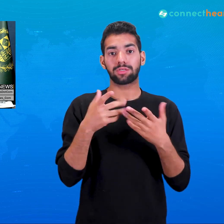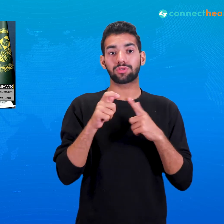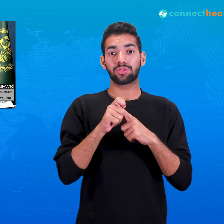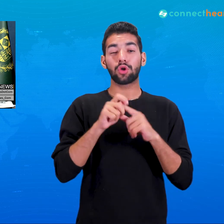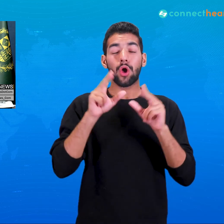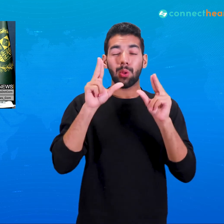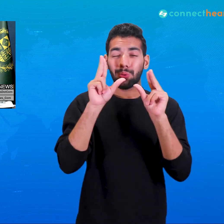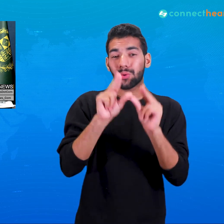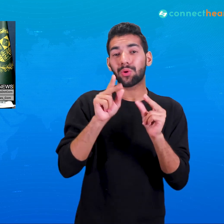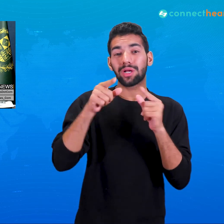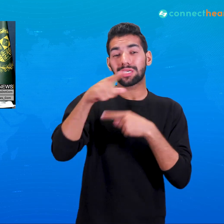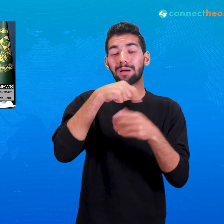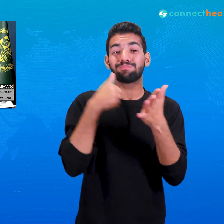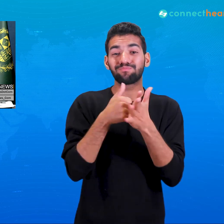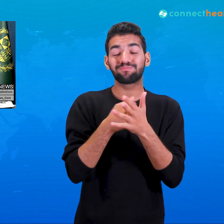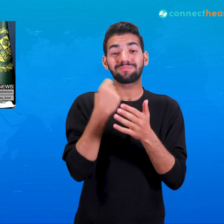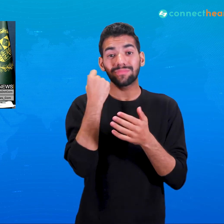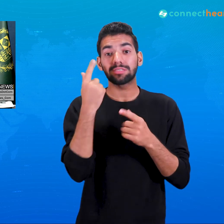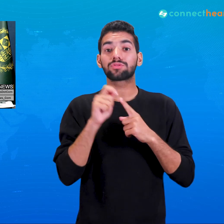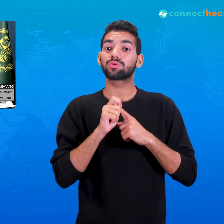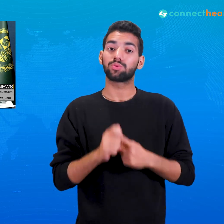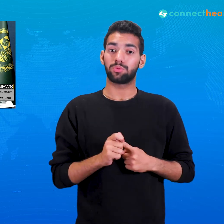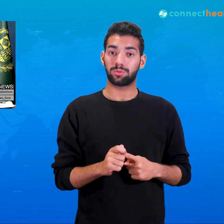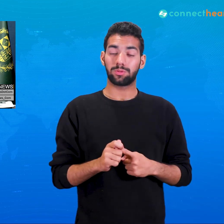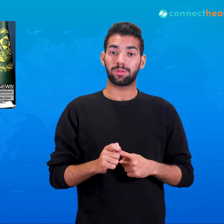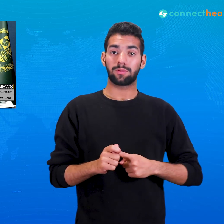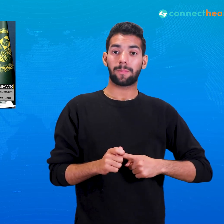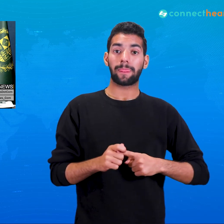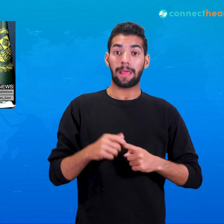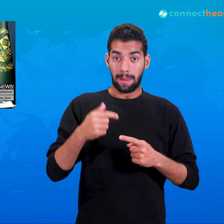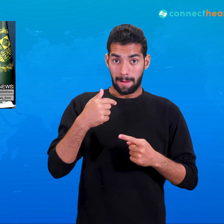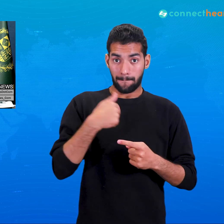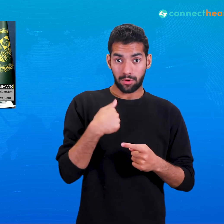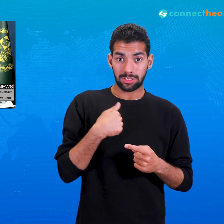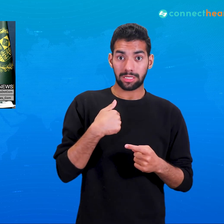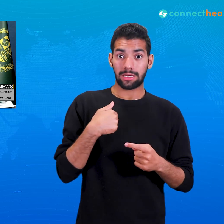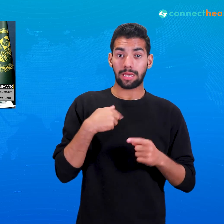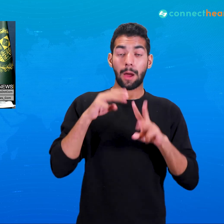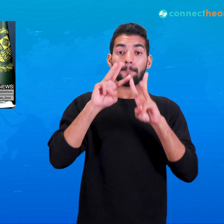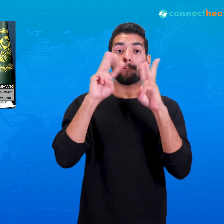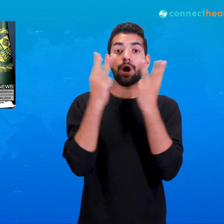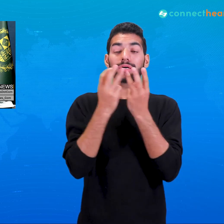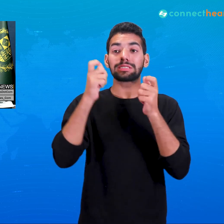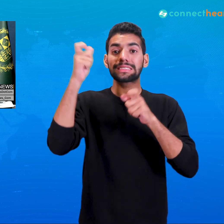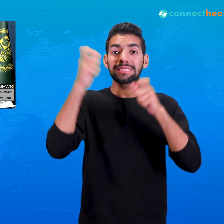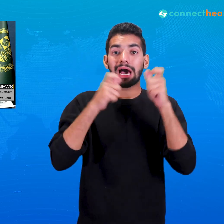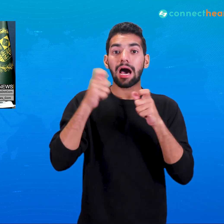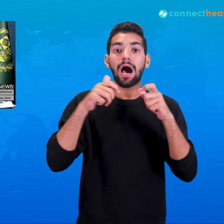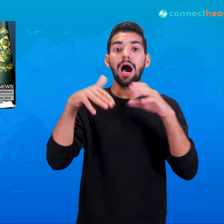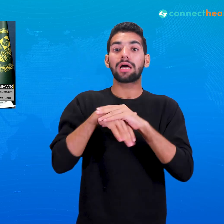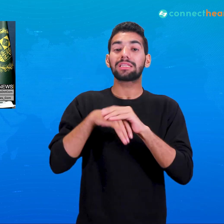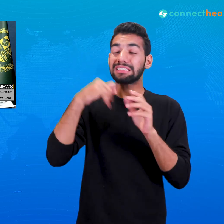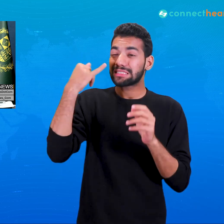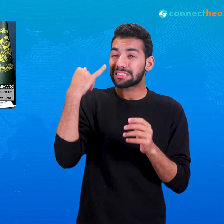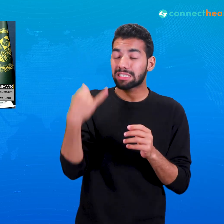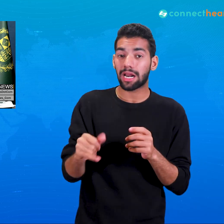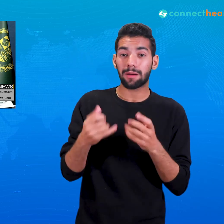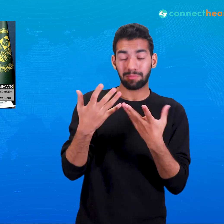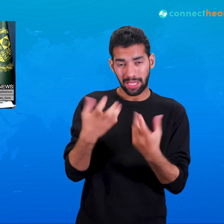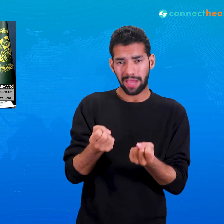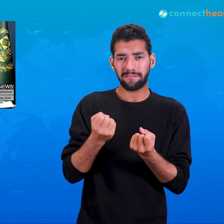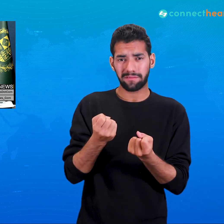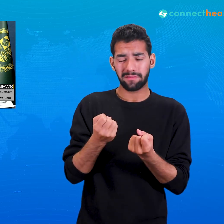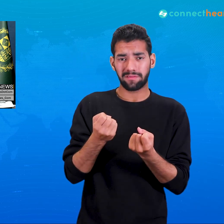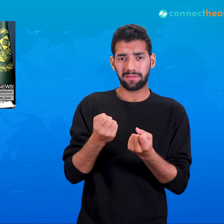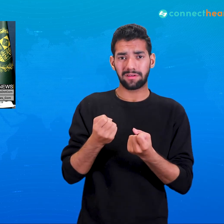چاہتا ہوں کیونکہ یہ تھوڑا سا آپ نے اس لیے سمجھنا ہے کہ مجھے اپنے معاشرے کے اندر جو سب سے بڑی